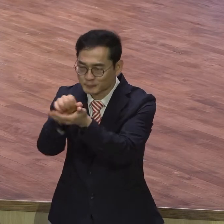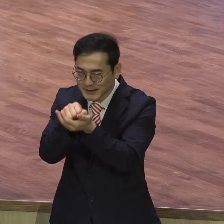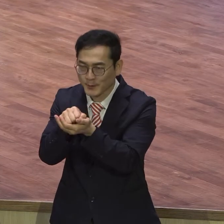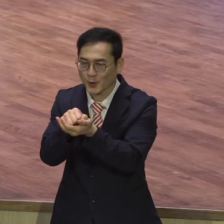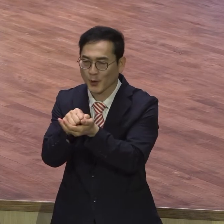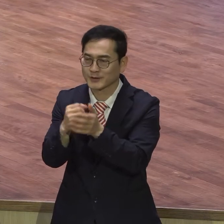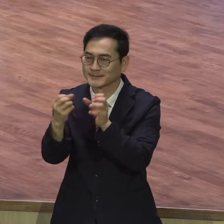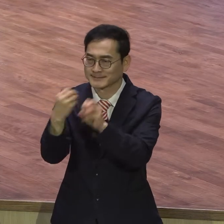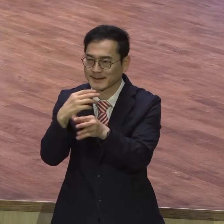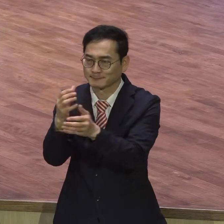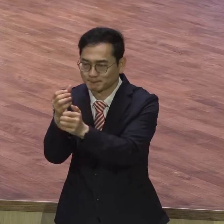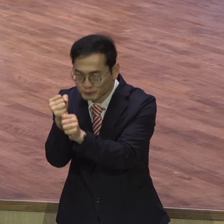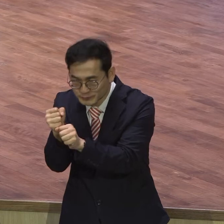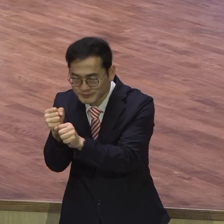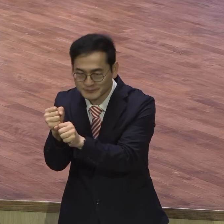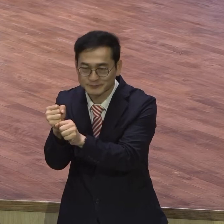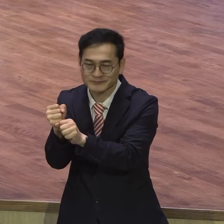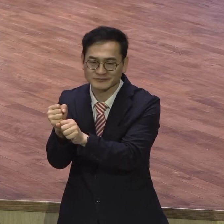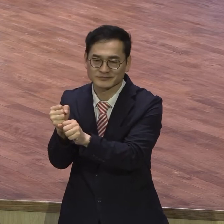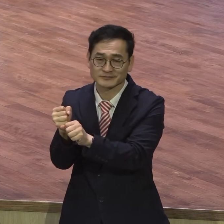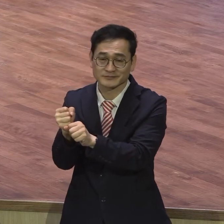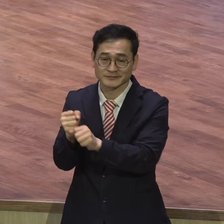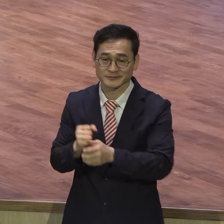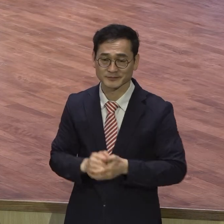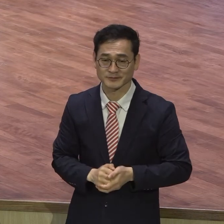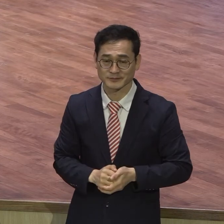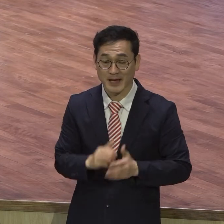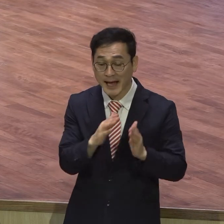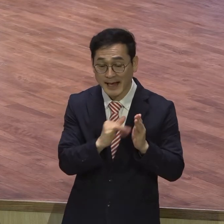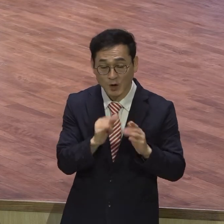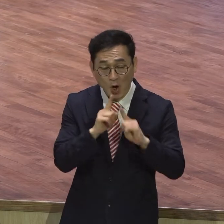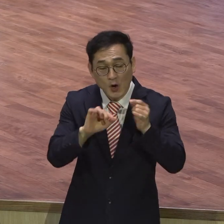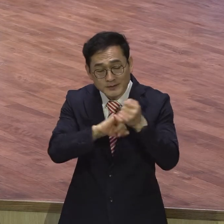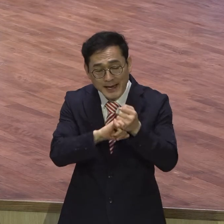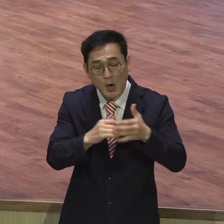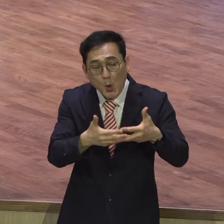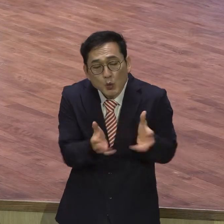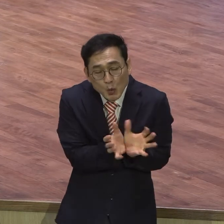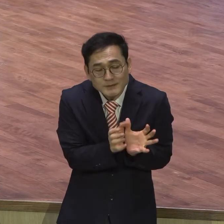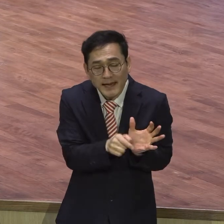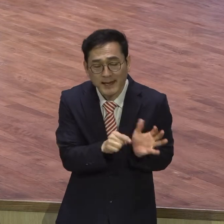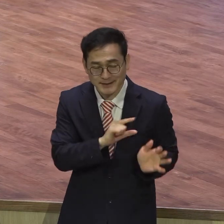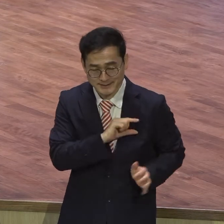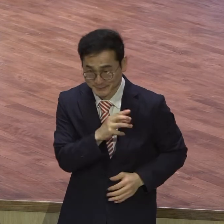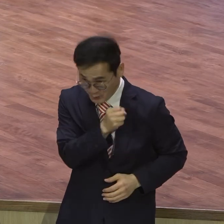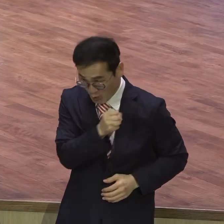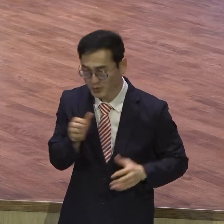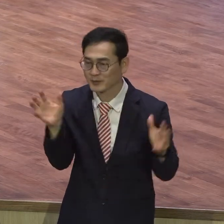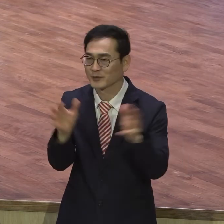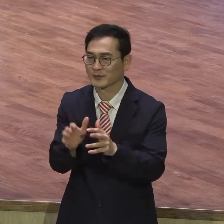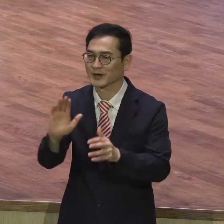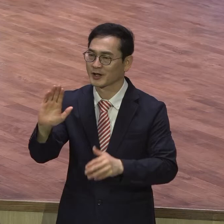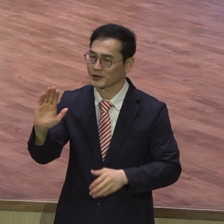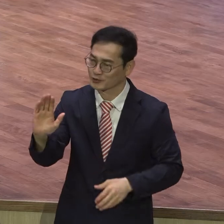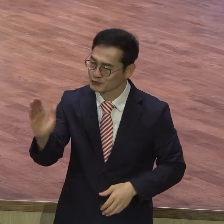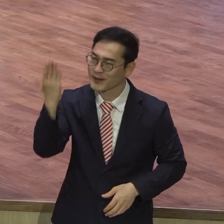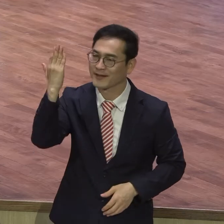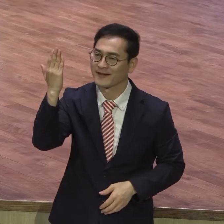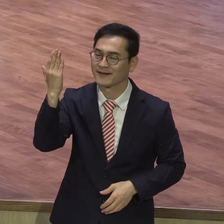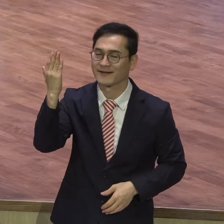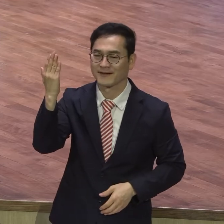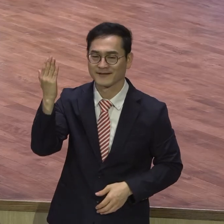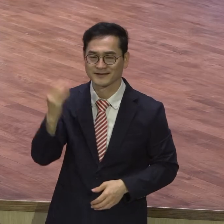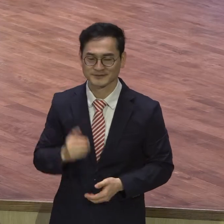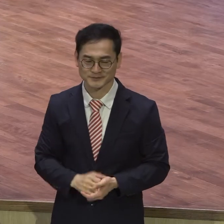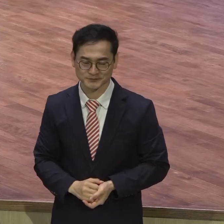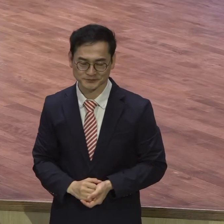시간을 통해서 가족 언약 공동체라고 하는 이러한 새로운 어떤 영적 문화가 형성된 줄로 믿습니다.